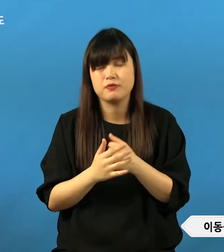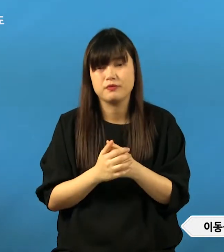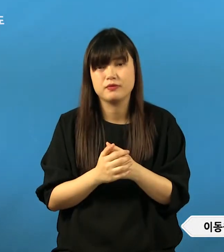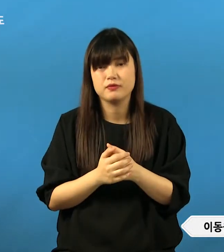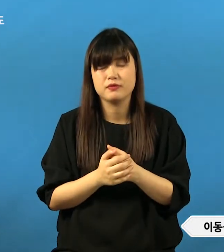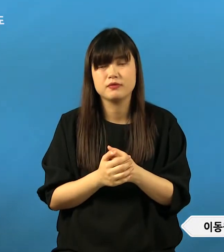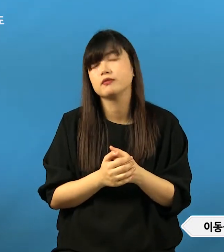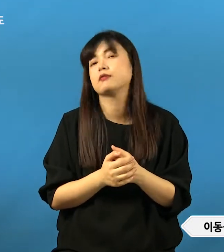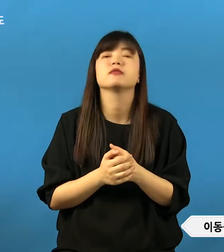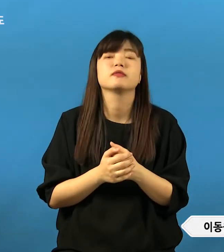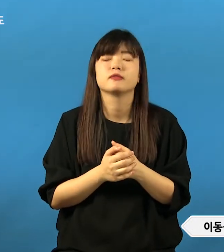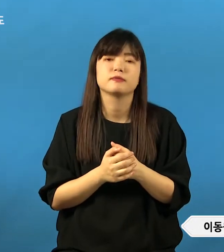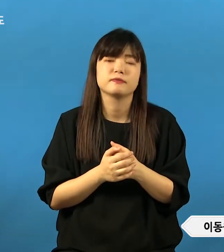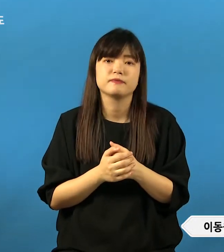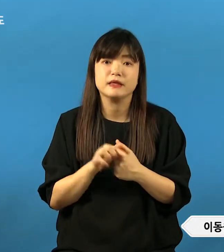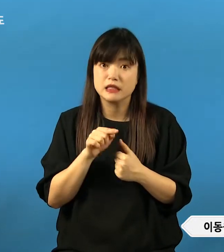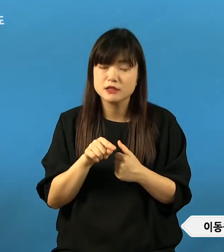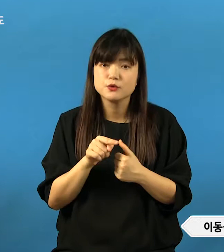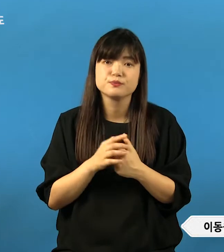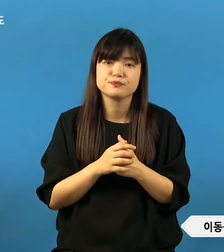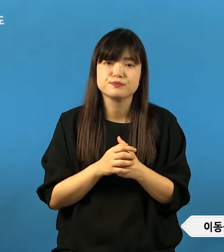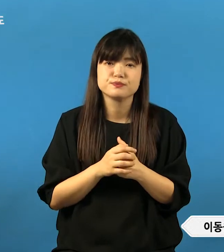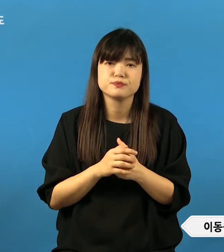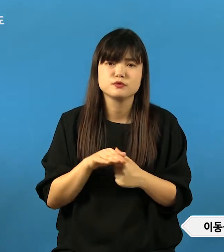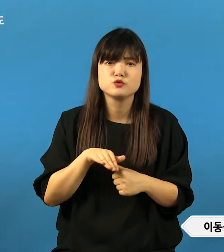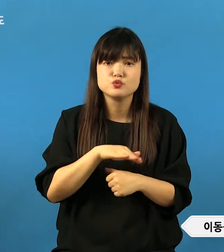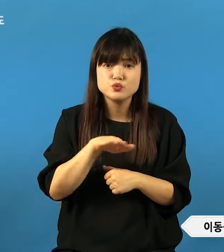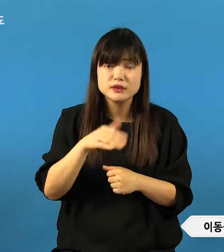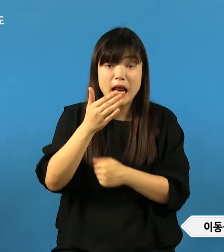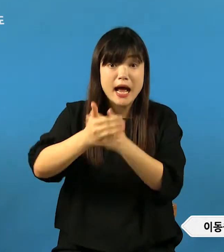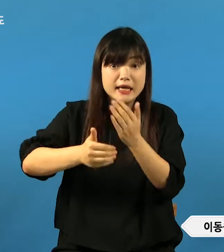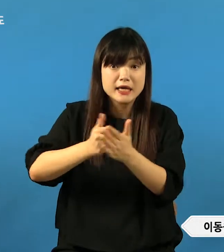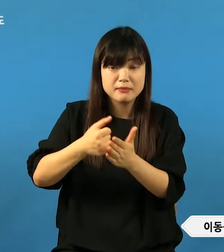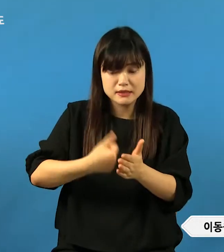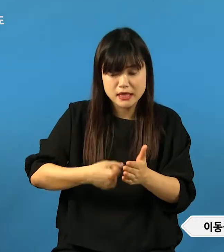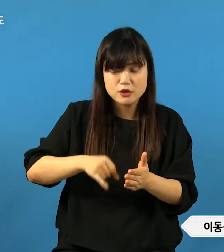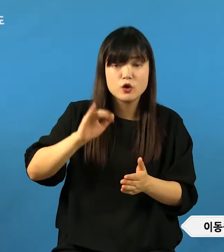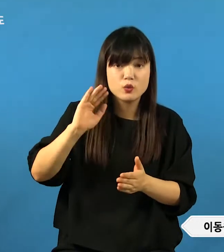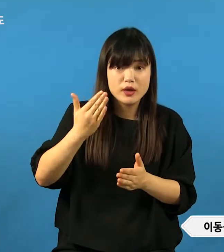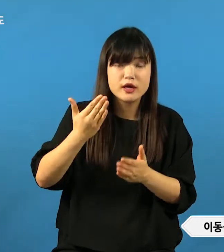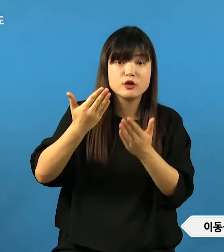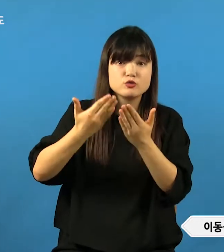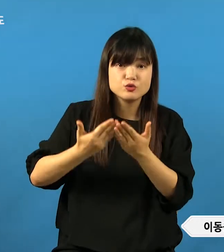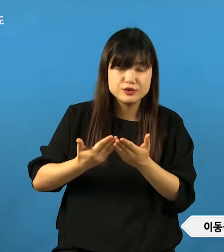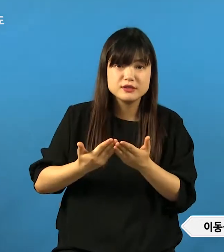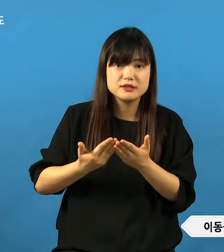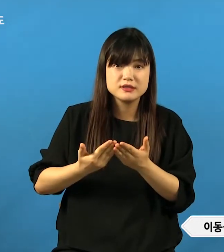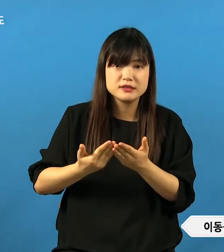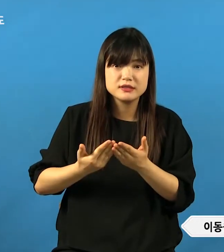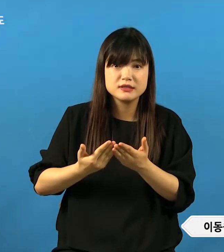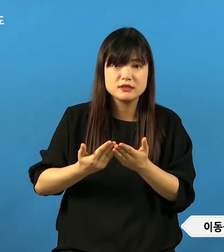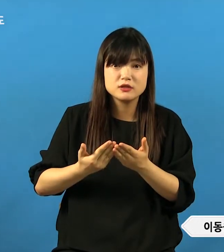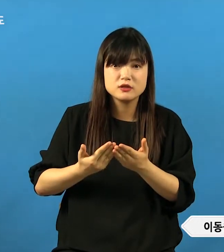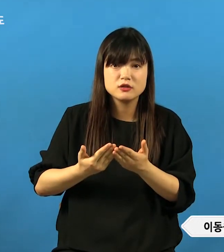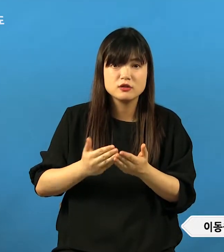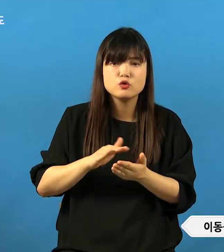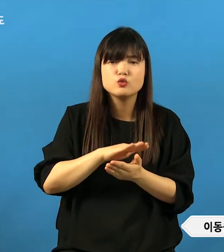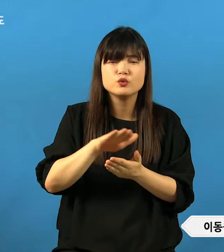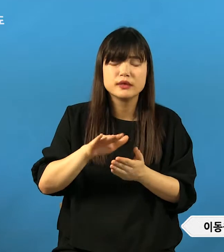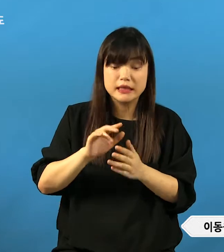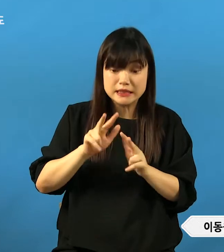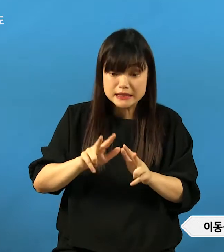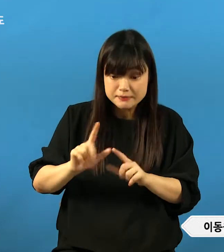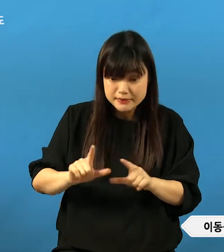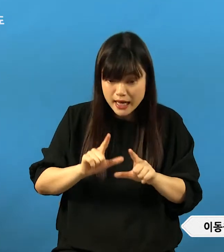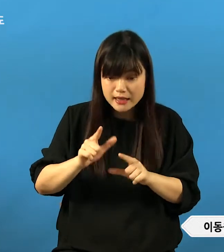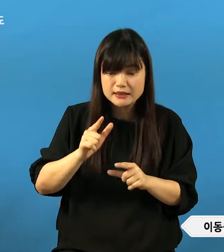누군가에게 축복이 되어준다는 것, 이것이 우리를 하나님의 자녀 되게 하신 이유, 우리가 오늘 이 땅에서